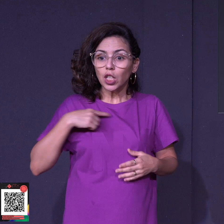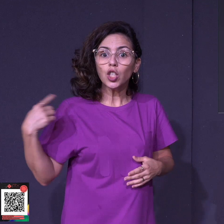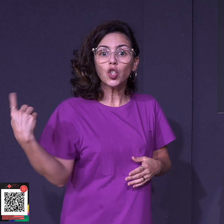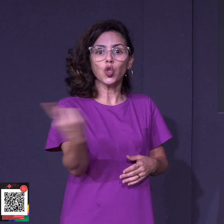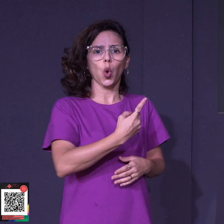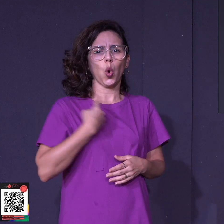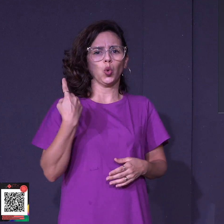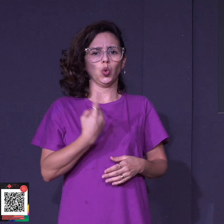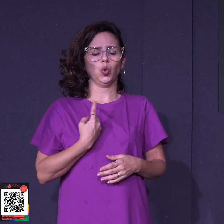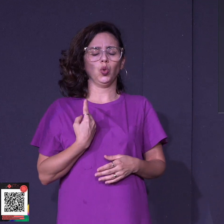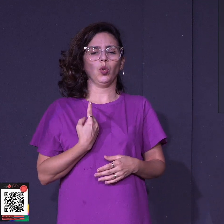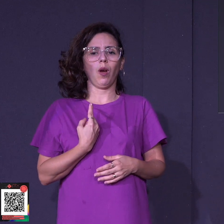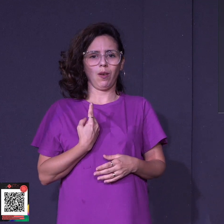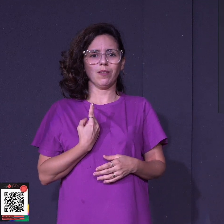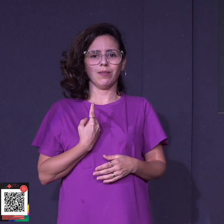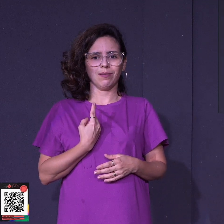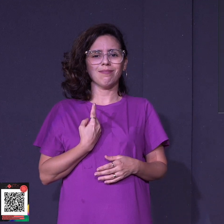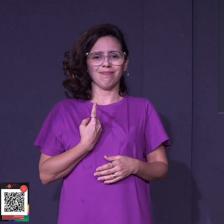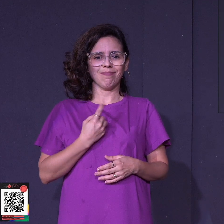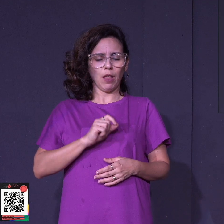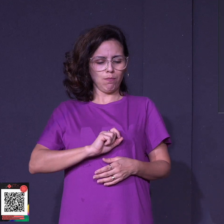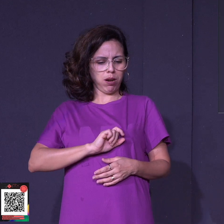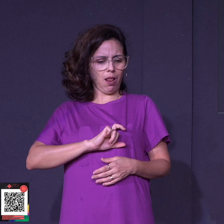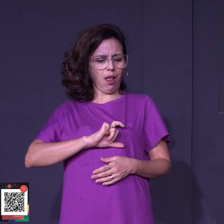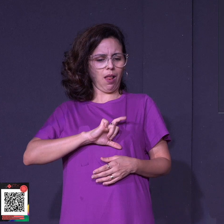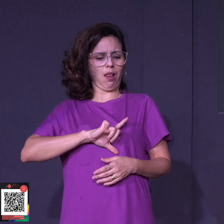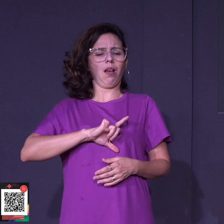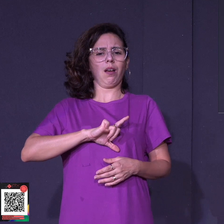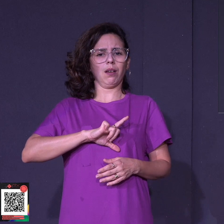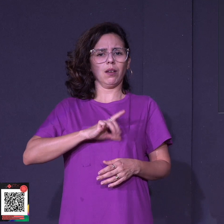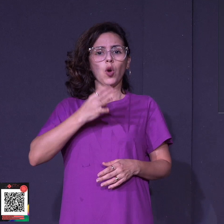Não deixe o mal te vencer. Espere Deus agir.